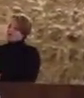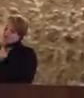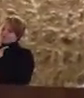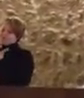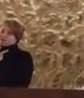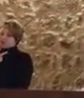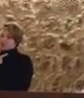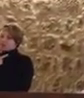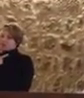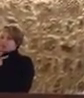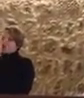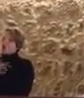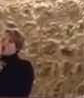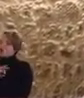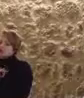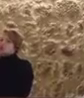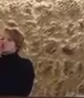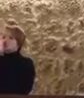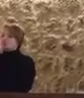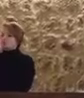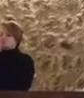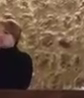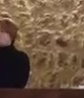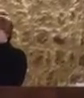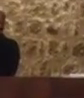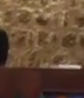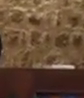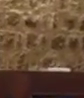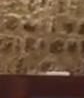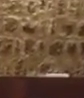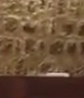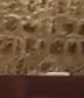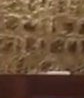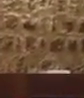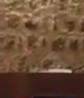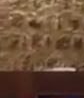Allora, parole Domenico Rossi, sottosegretario alla difesa.